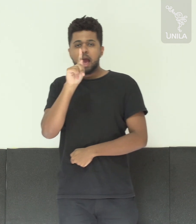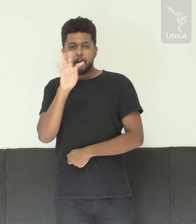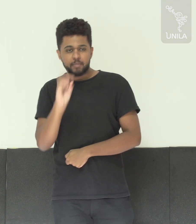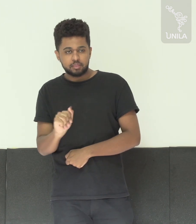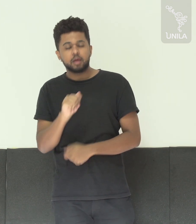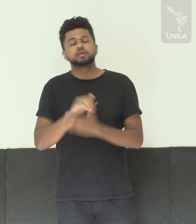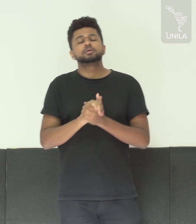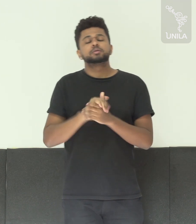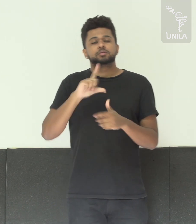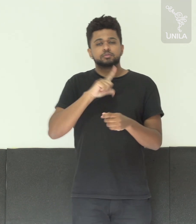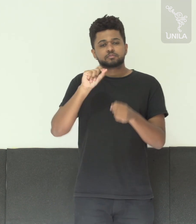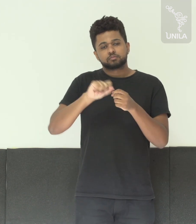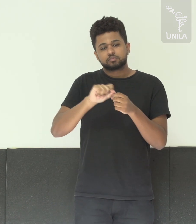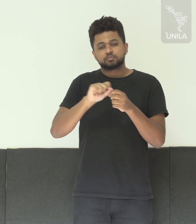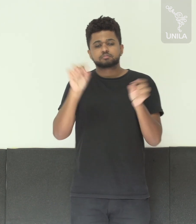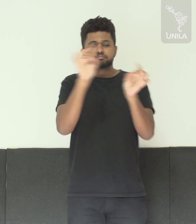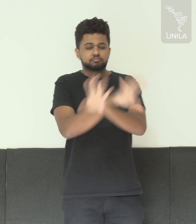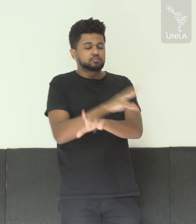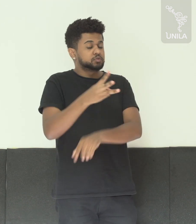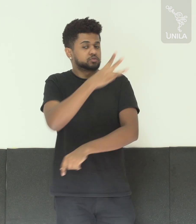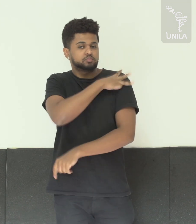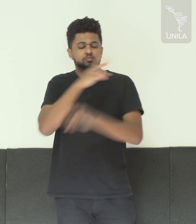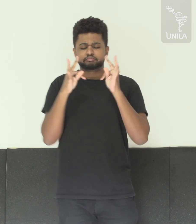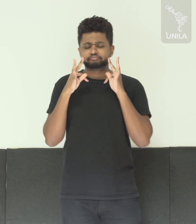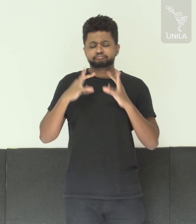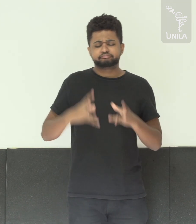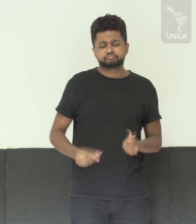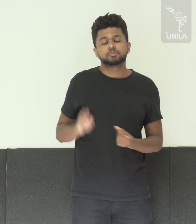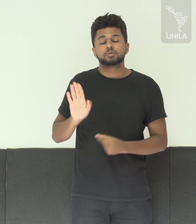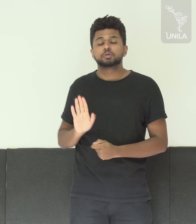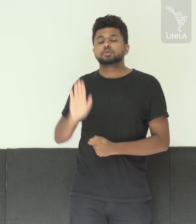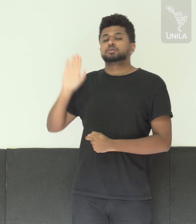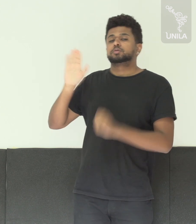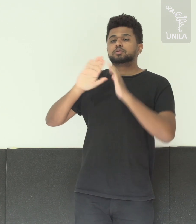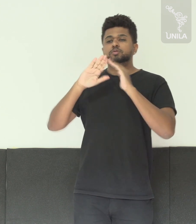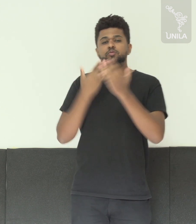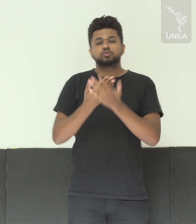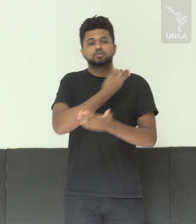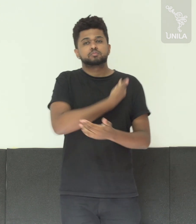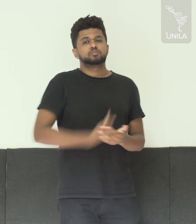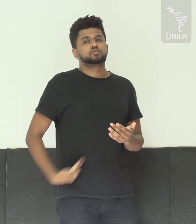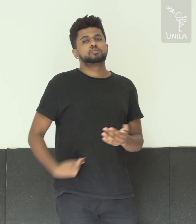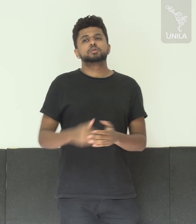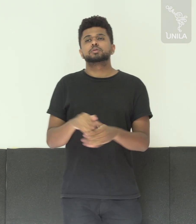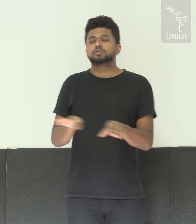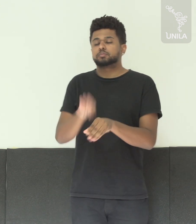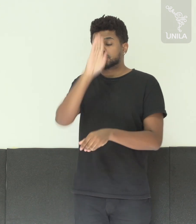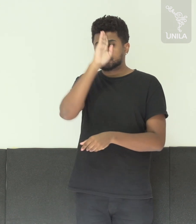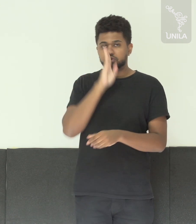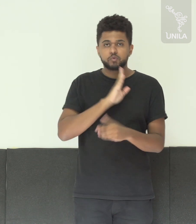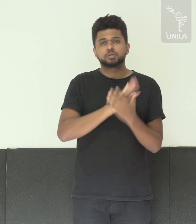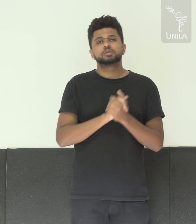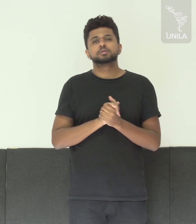A condição de realização e conclusão do ensino médio integral do candidato em escola pública e